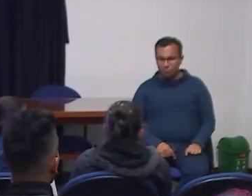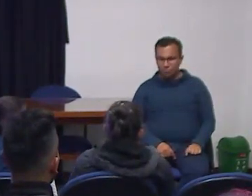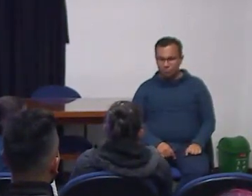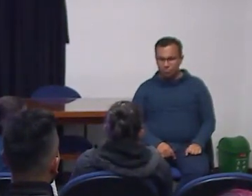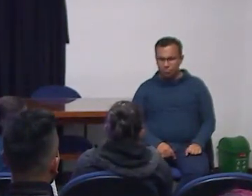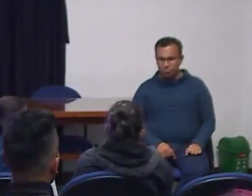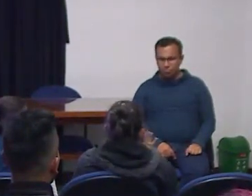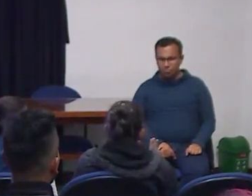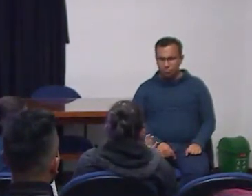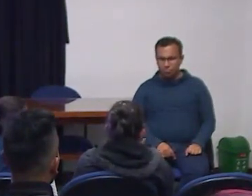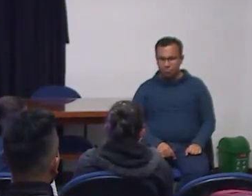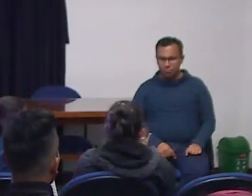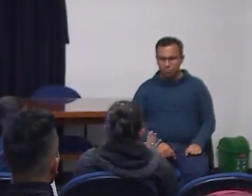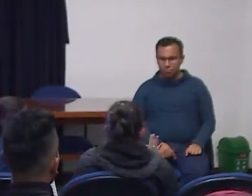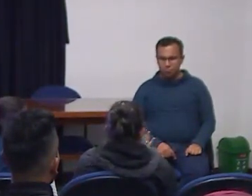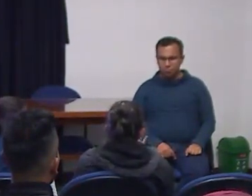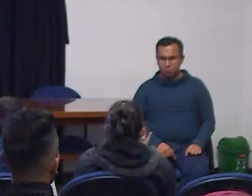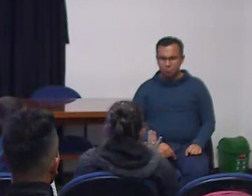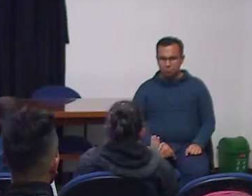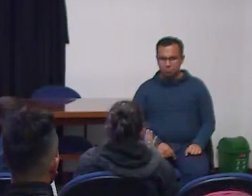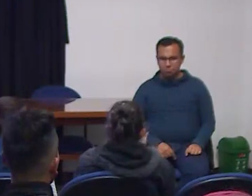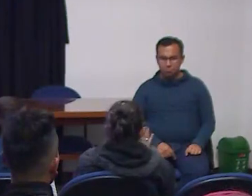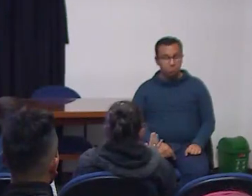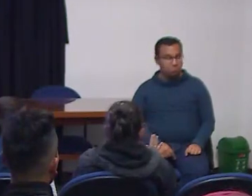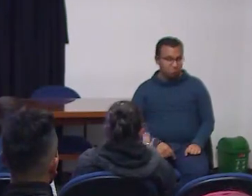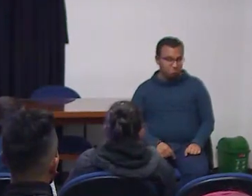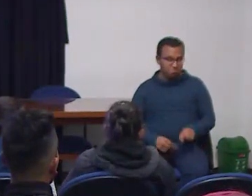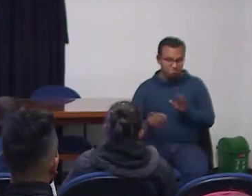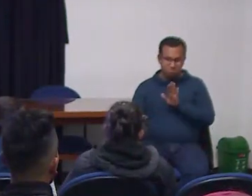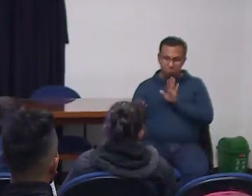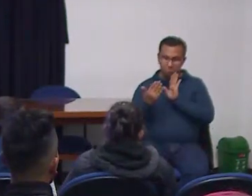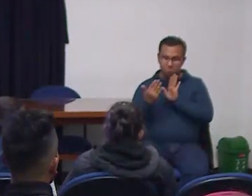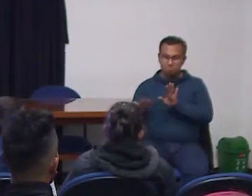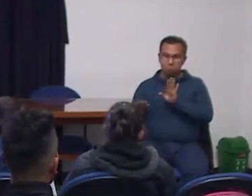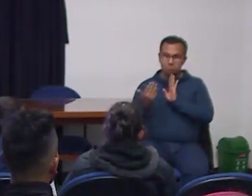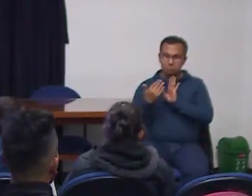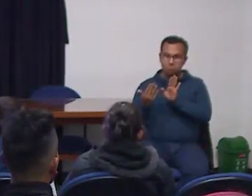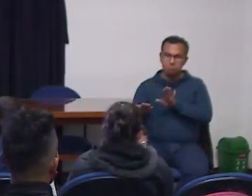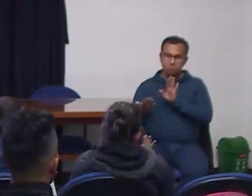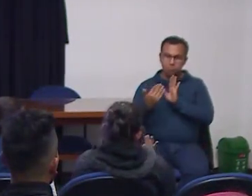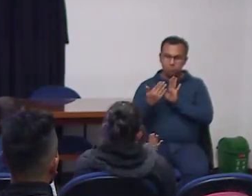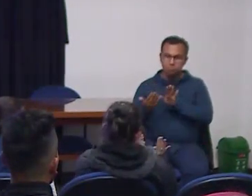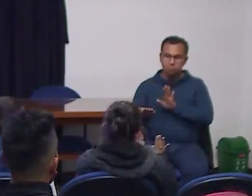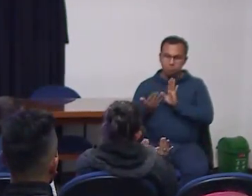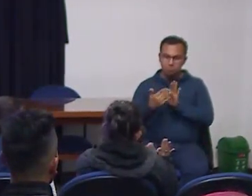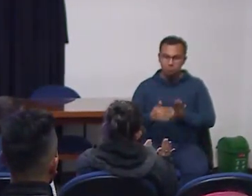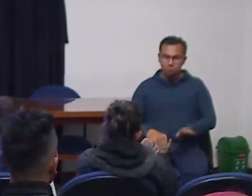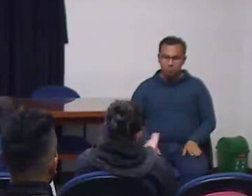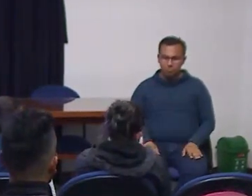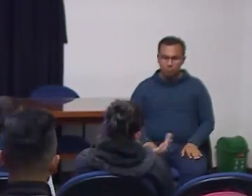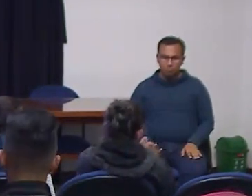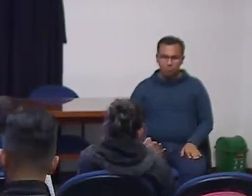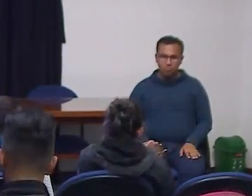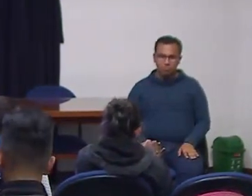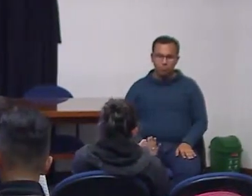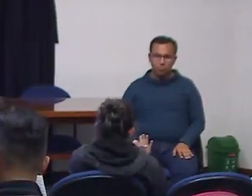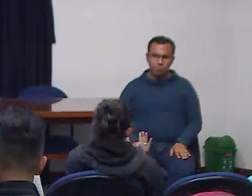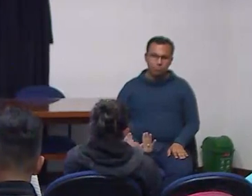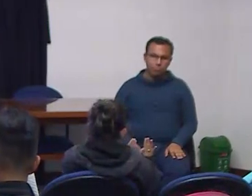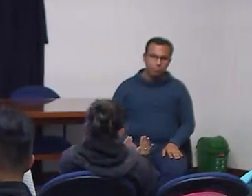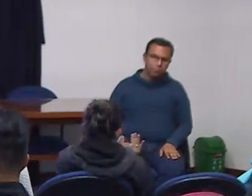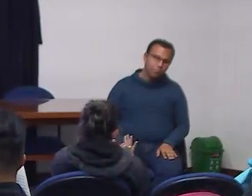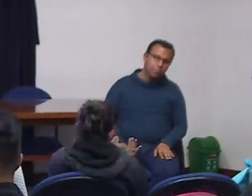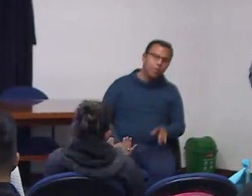semana y digamos que podemos complementar lo que se trabaje de música bueno en mi caso yo no sé tocar ningún instrumento pero digamos